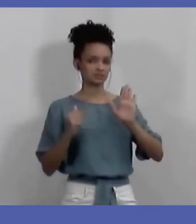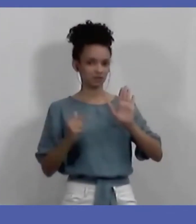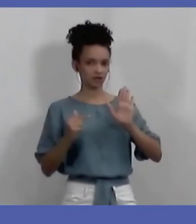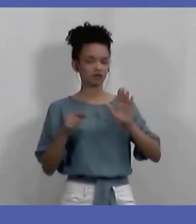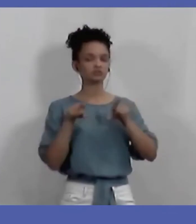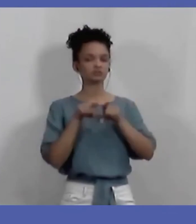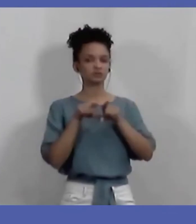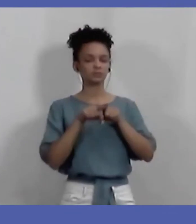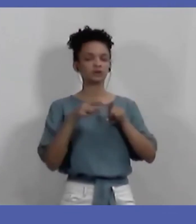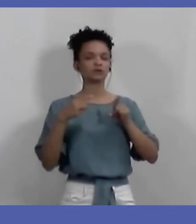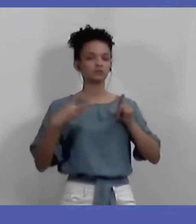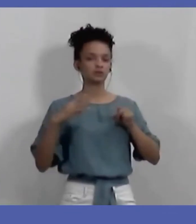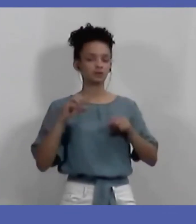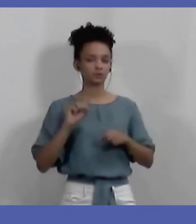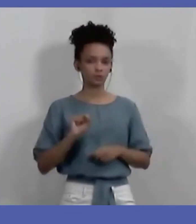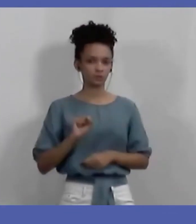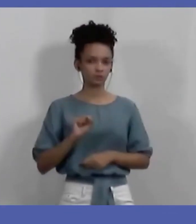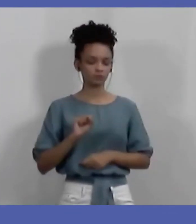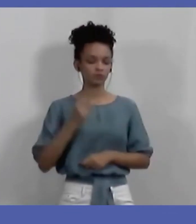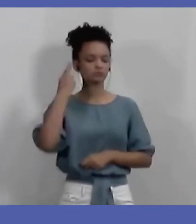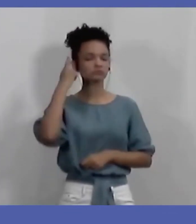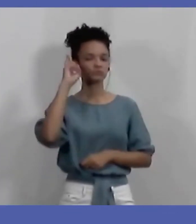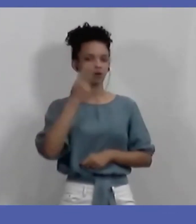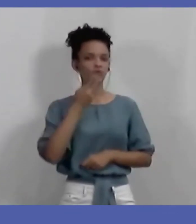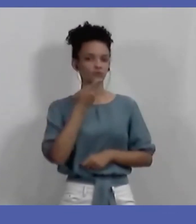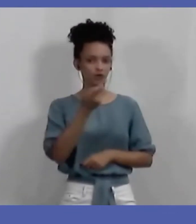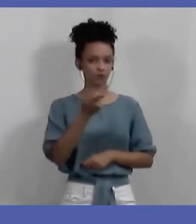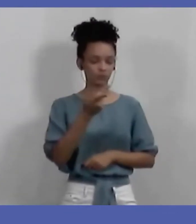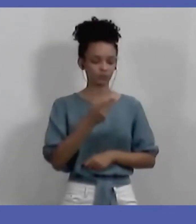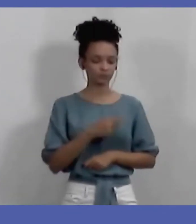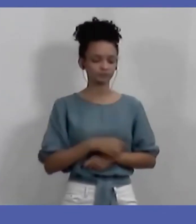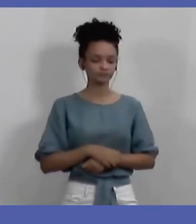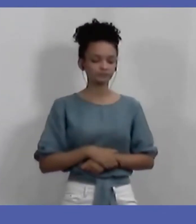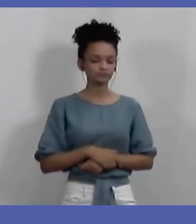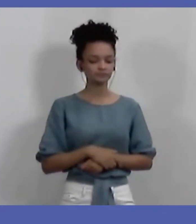38, o Senhor falou assim: